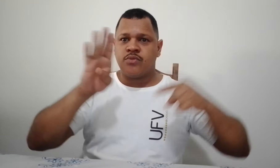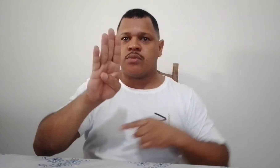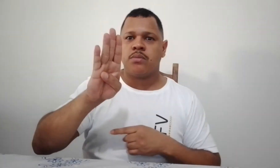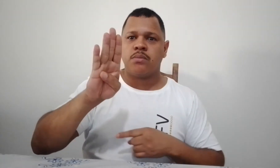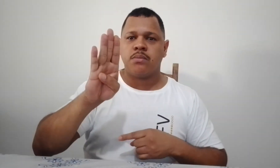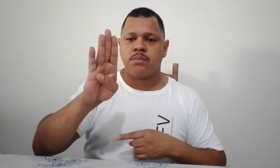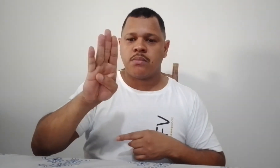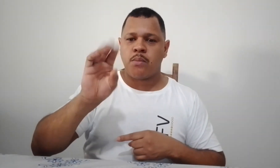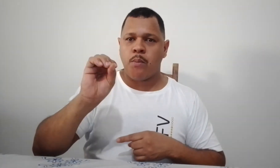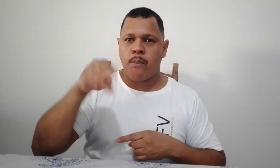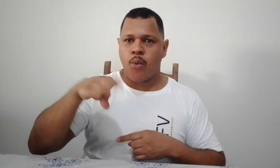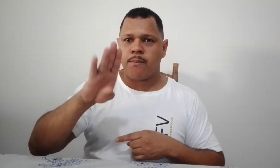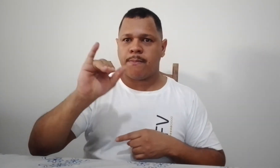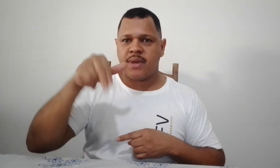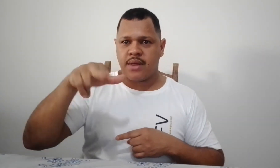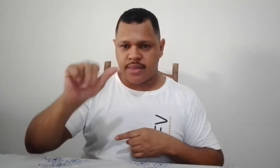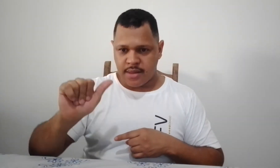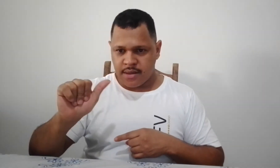frente, divertiam-se em girar um ímã.